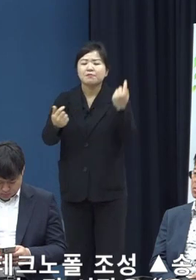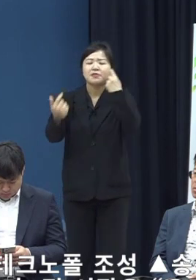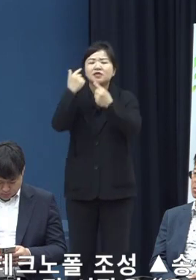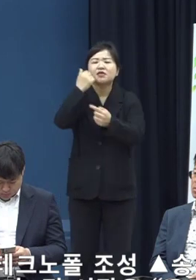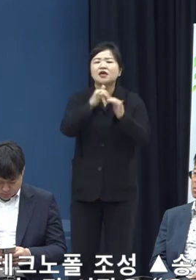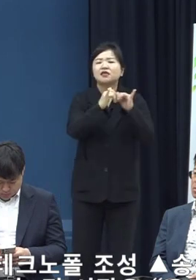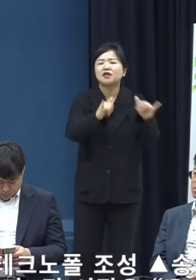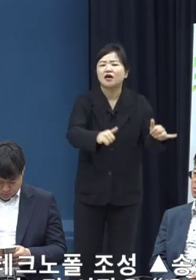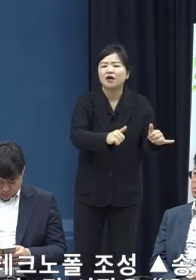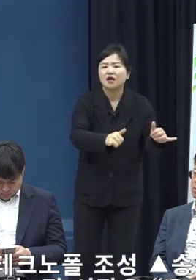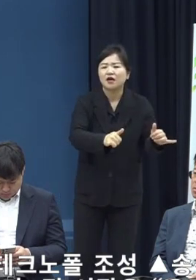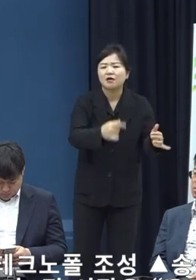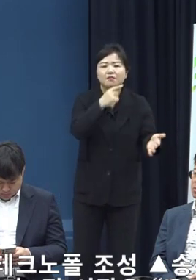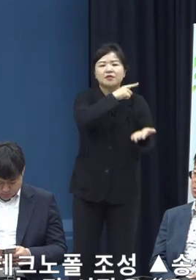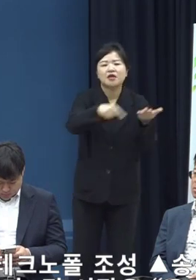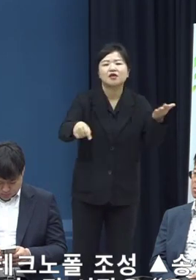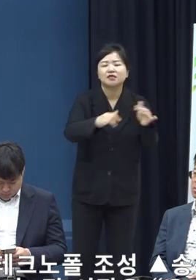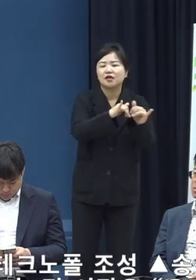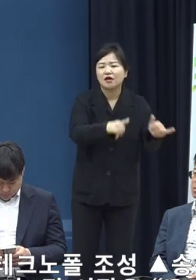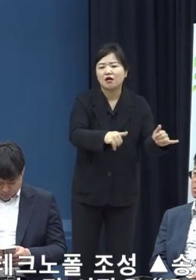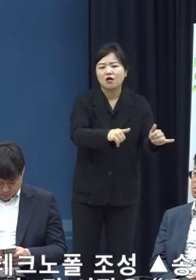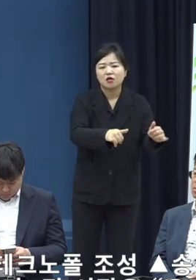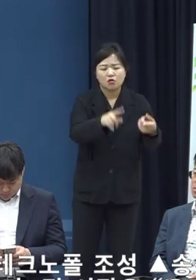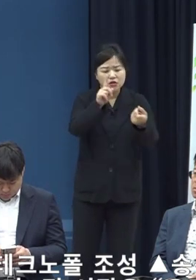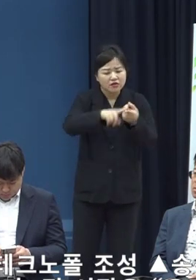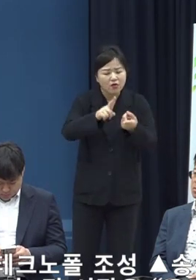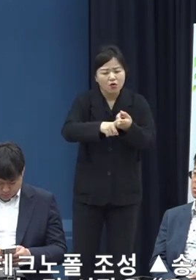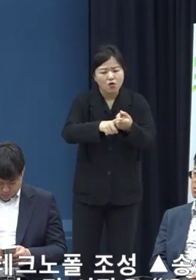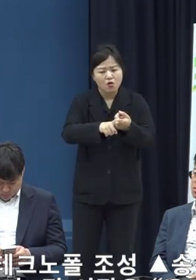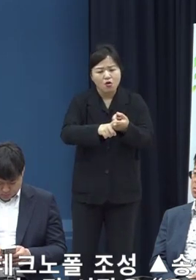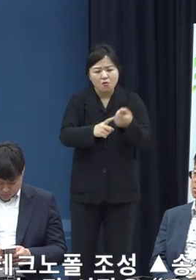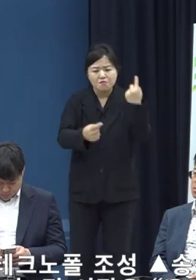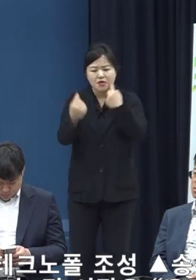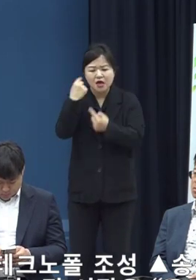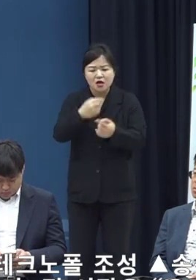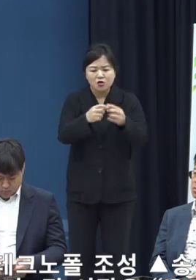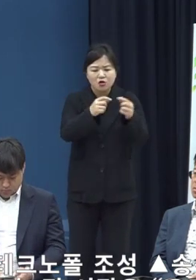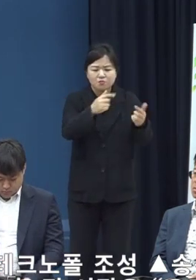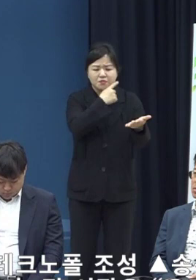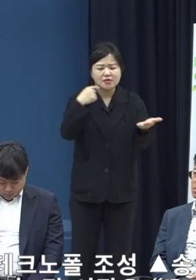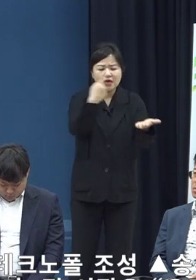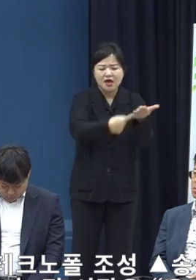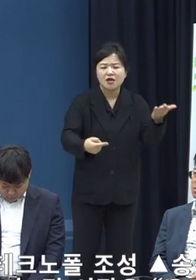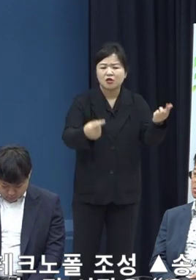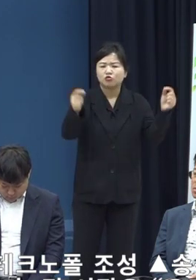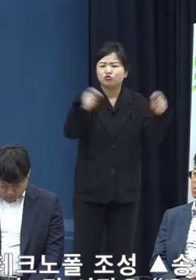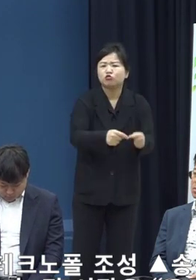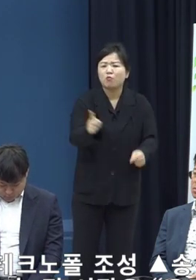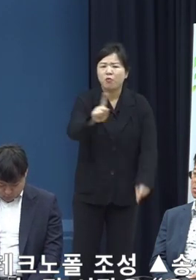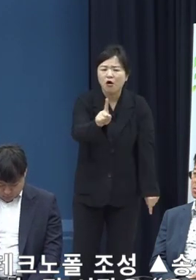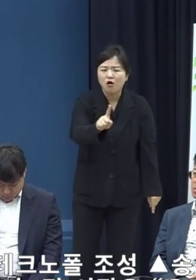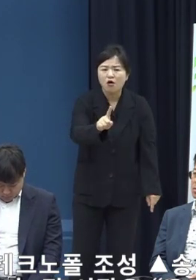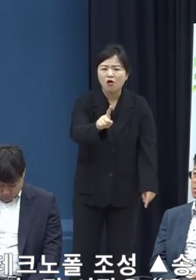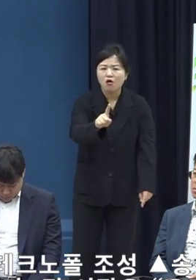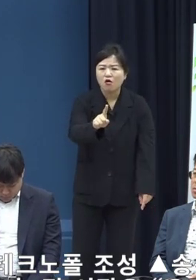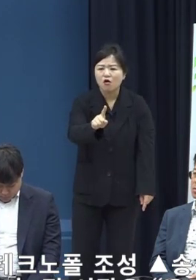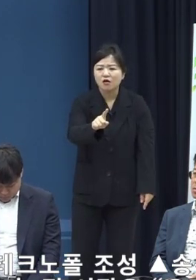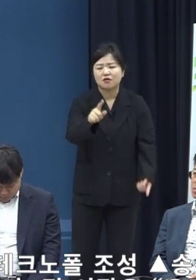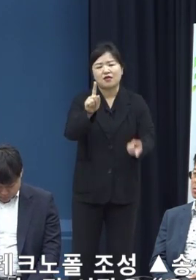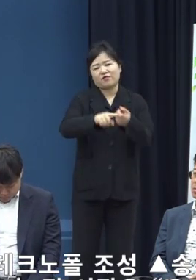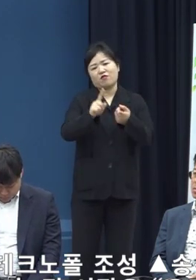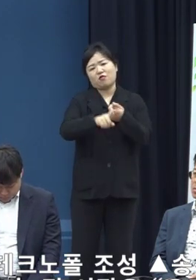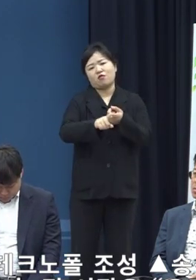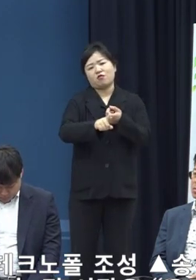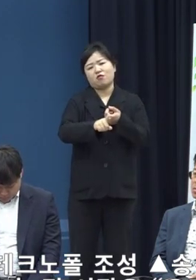있는 이거에 대해서 어떻게 하면 최소화시킬 수 있는 방안을 마련하는 것이 우선적인